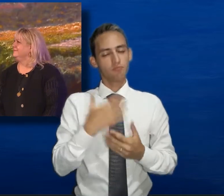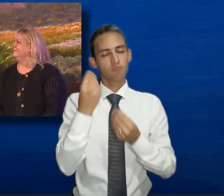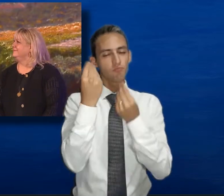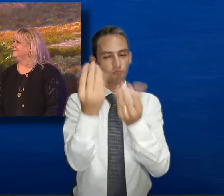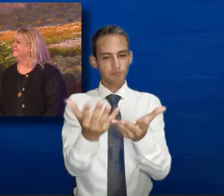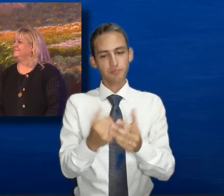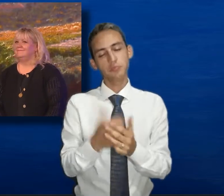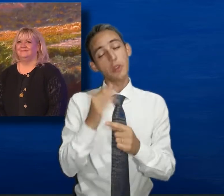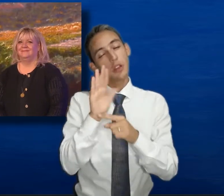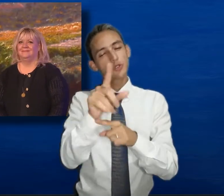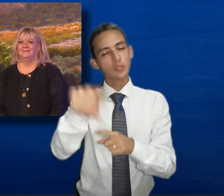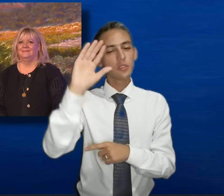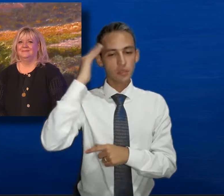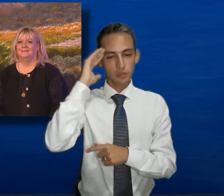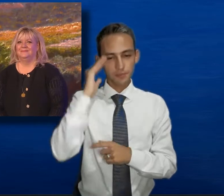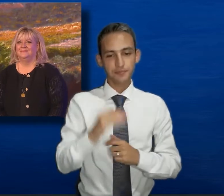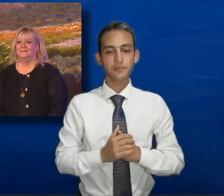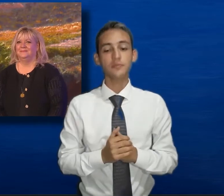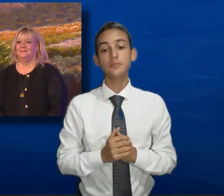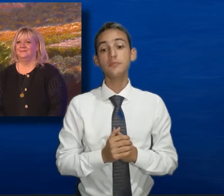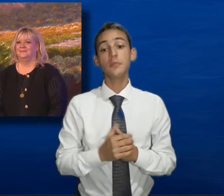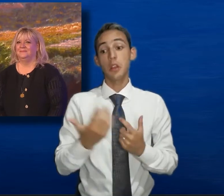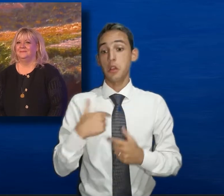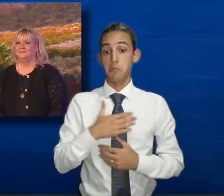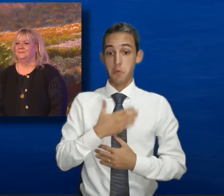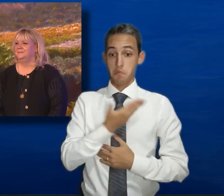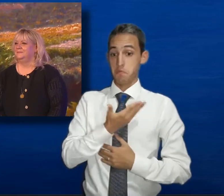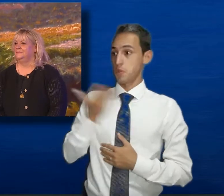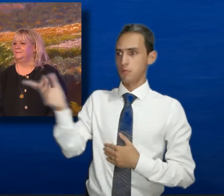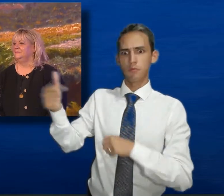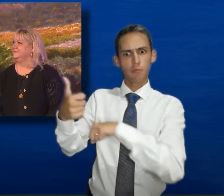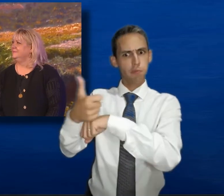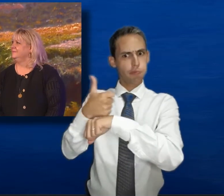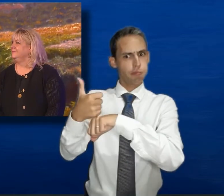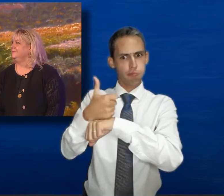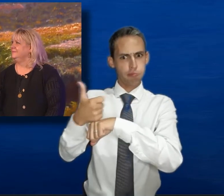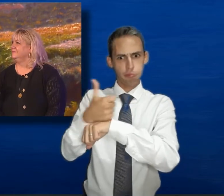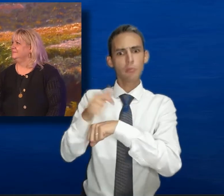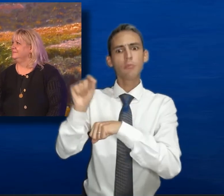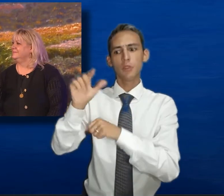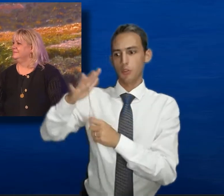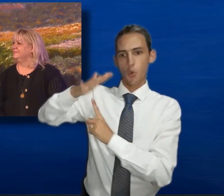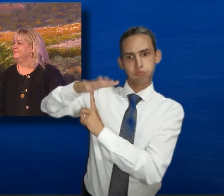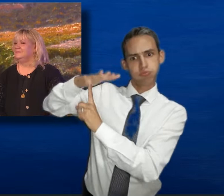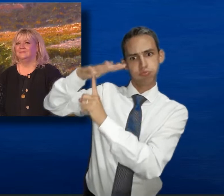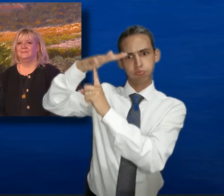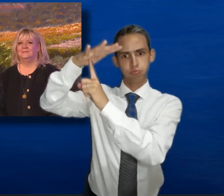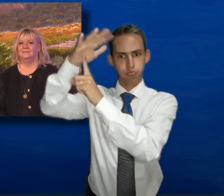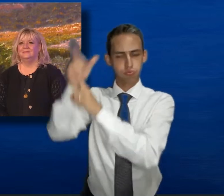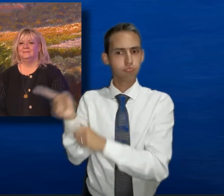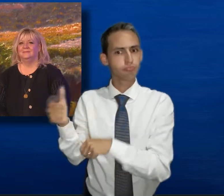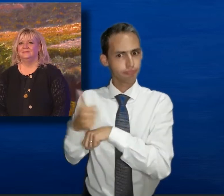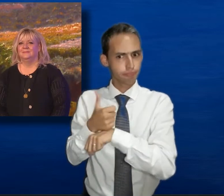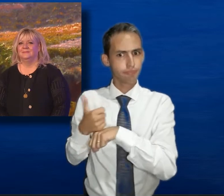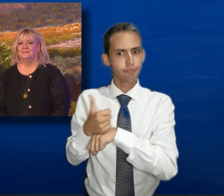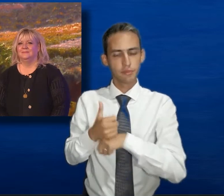relatando uma experiência pessoal que tive. Um amigo meu, renomado em sua profissão, por